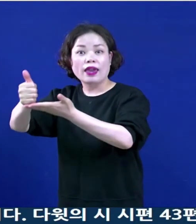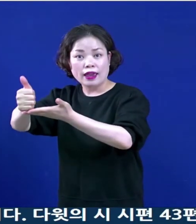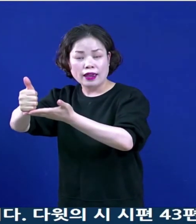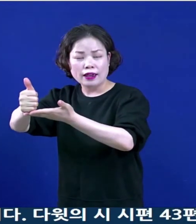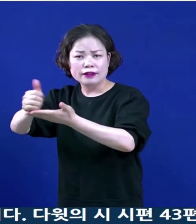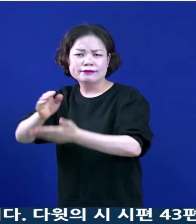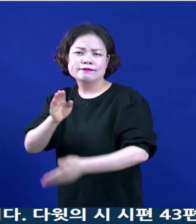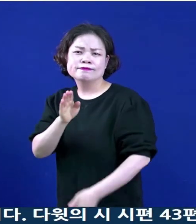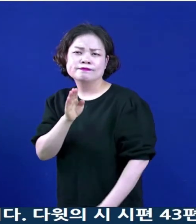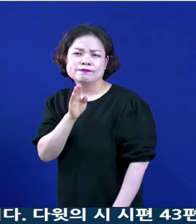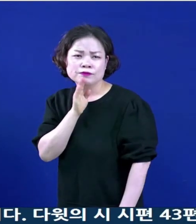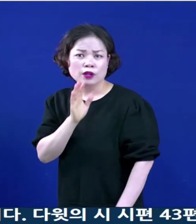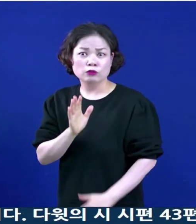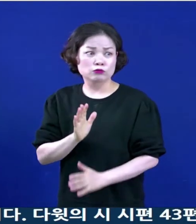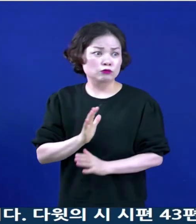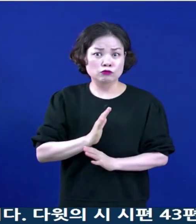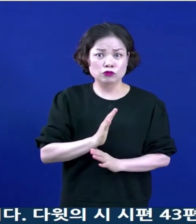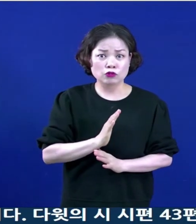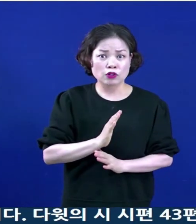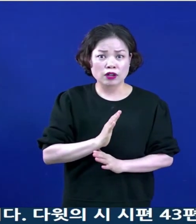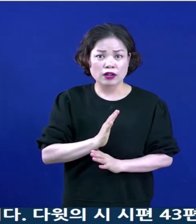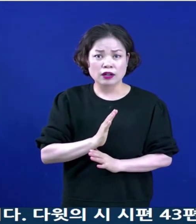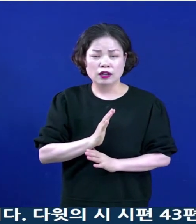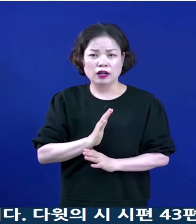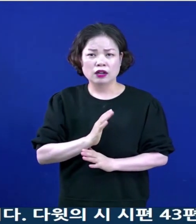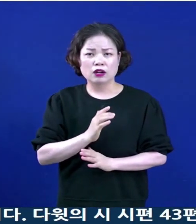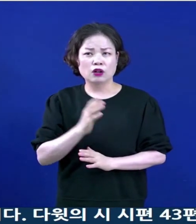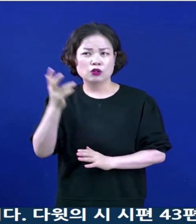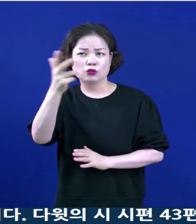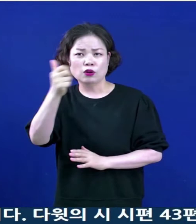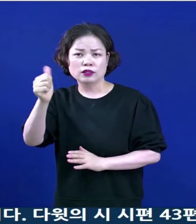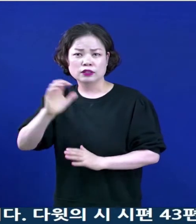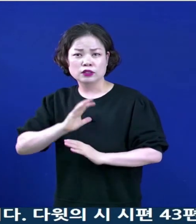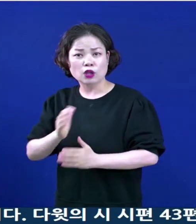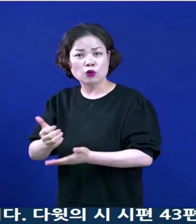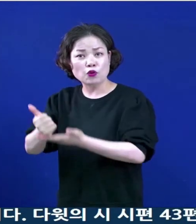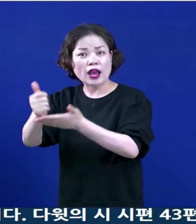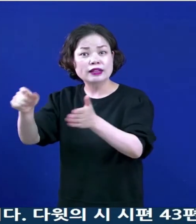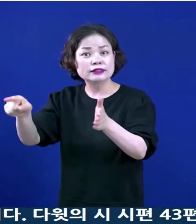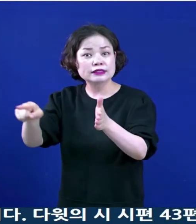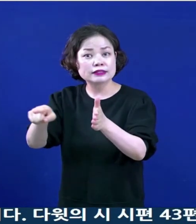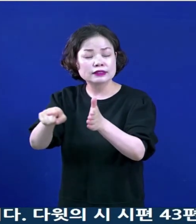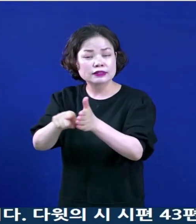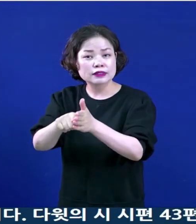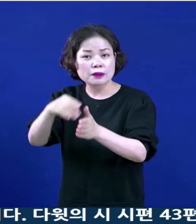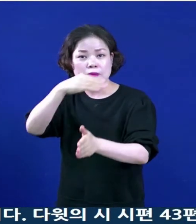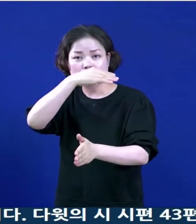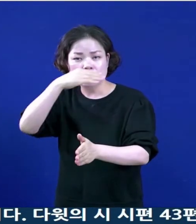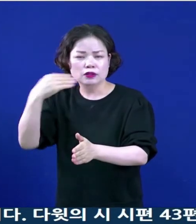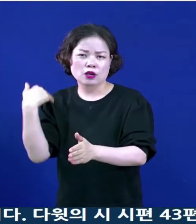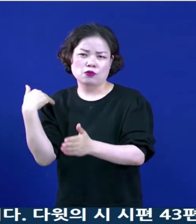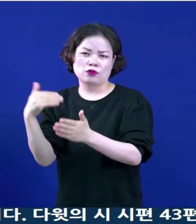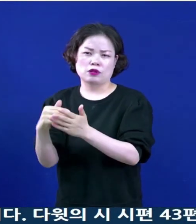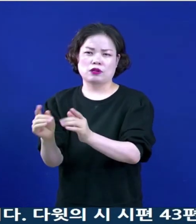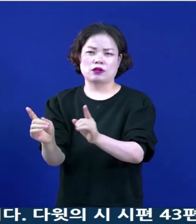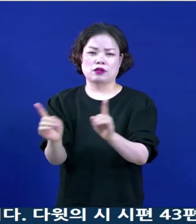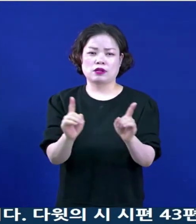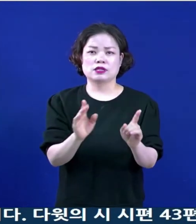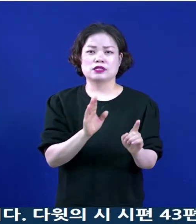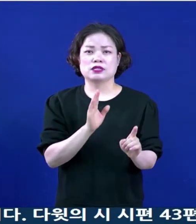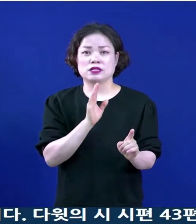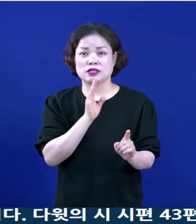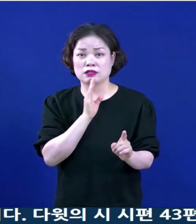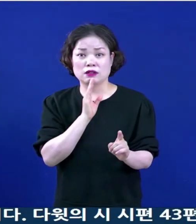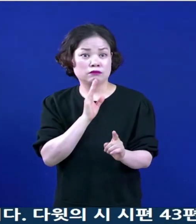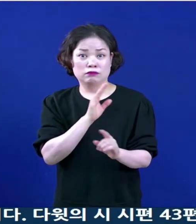우리가 정말 두려워해야 할 여호와 경외하는 신앙을 제대로 회복하면 실제로는